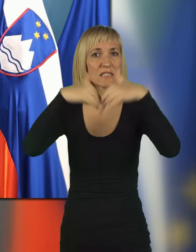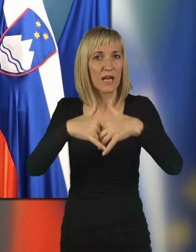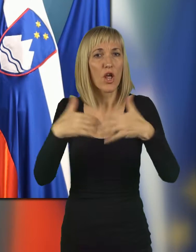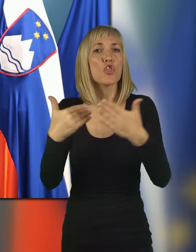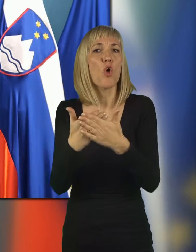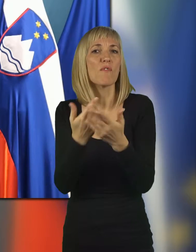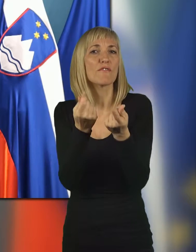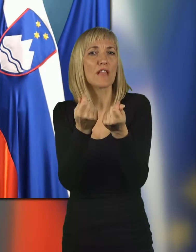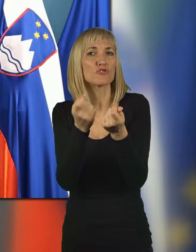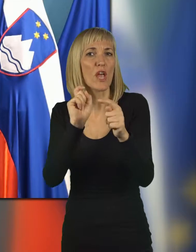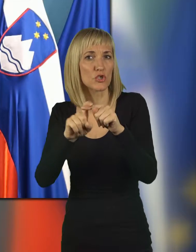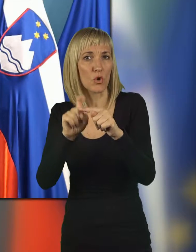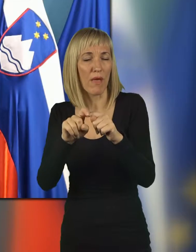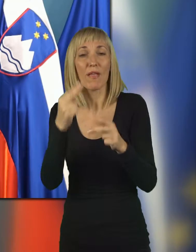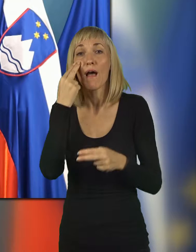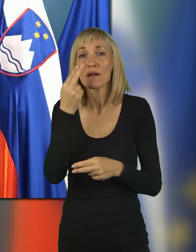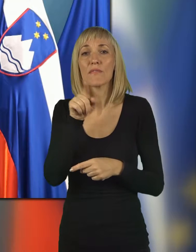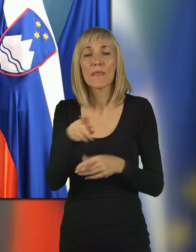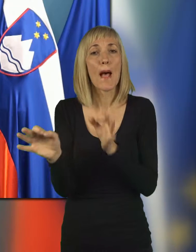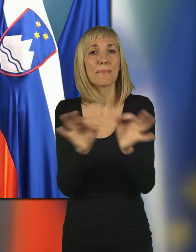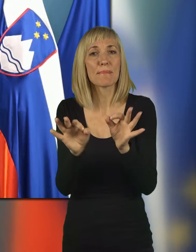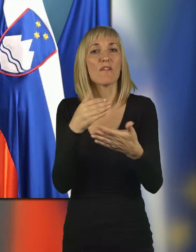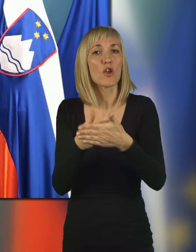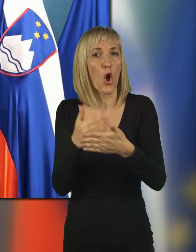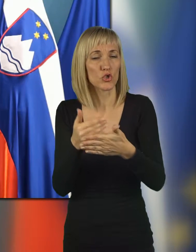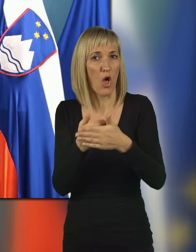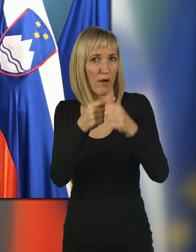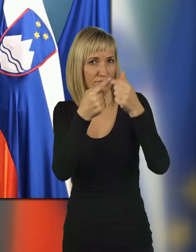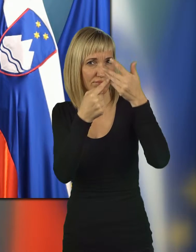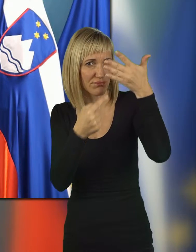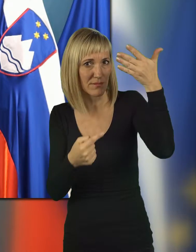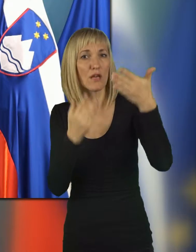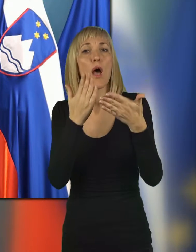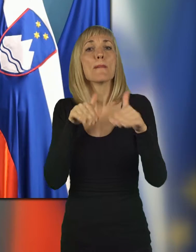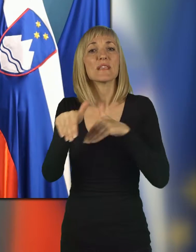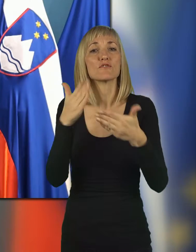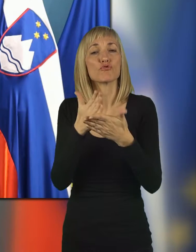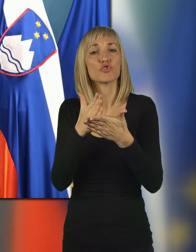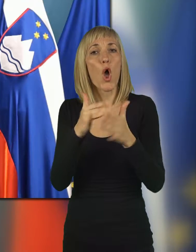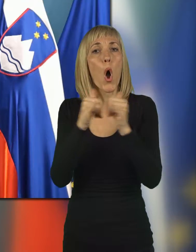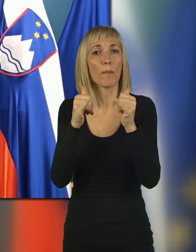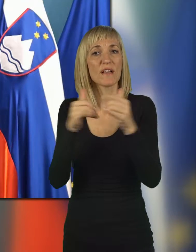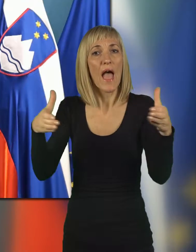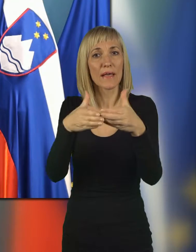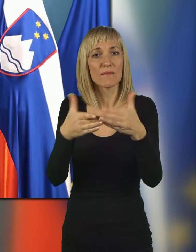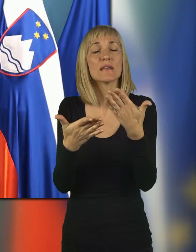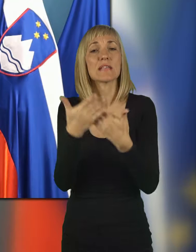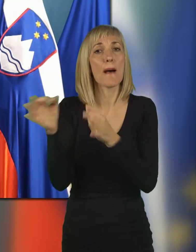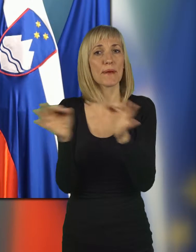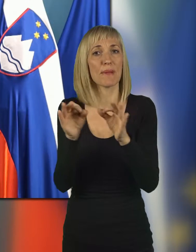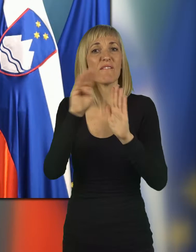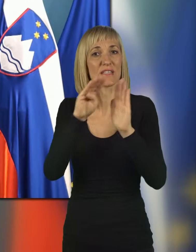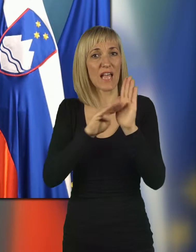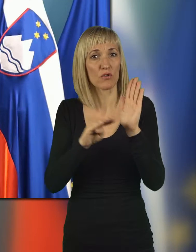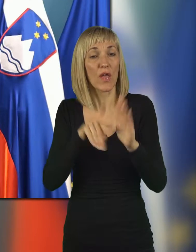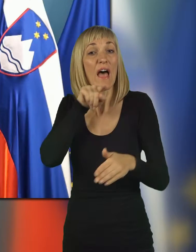finančni instrumenti. Glede na pripravljena izhodišča se je na ministrstvu že oblikovala ekipa za pripravo zakona,